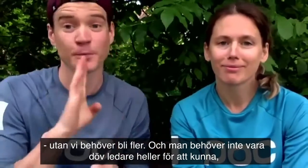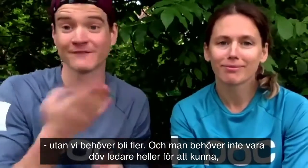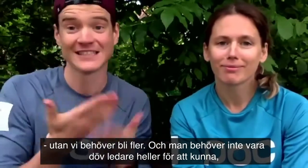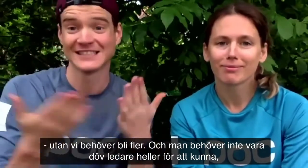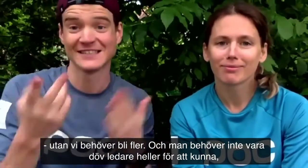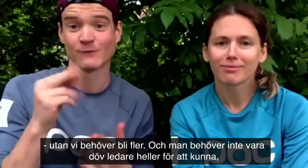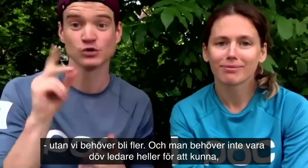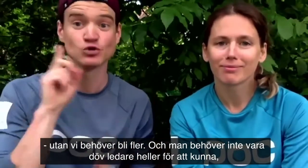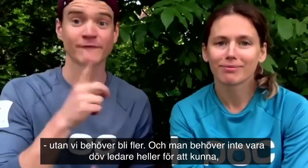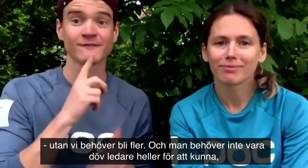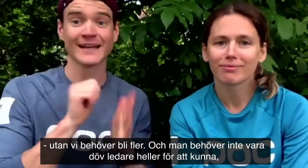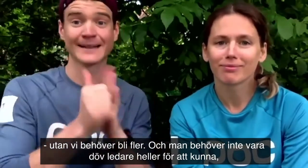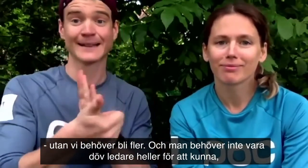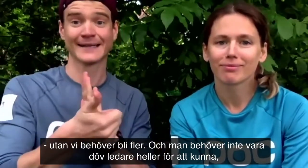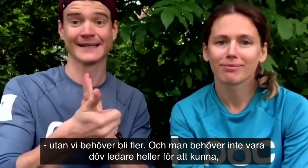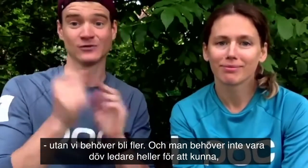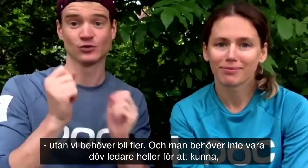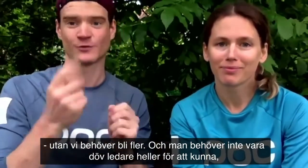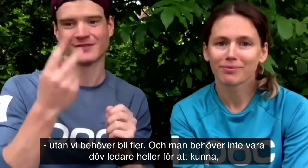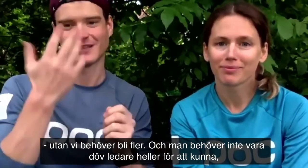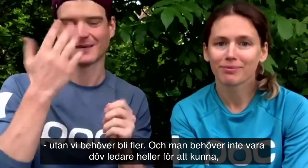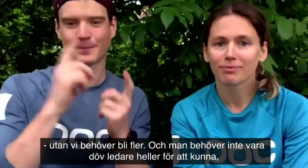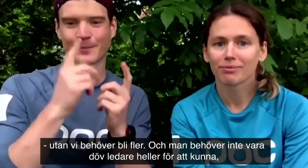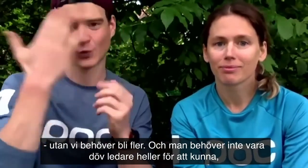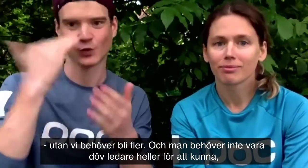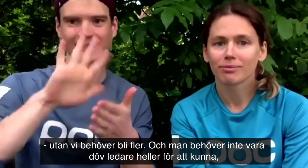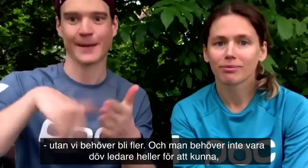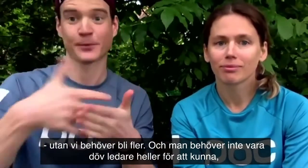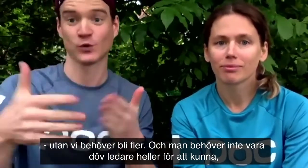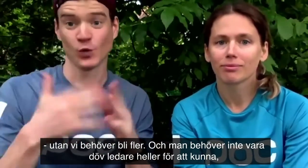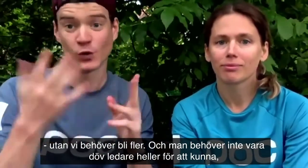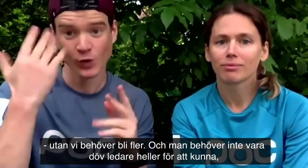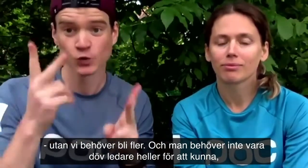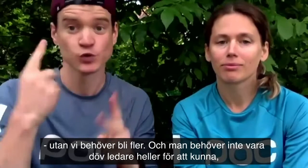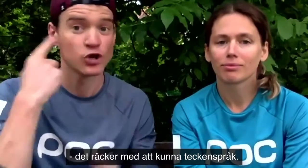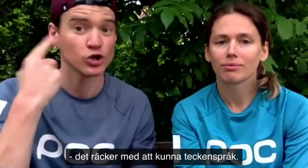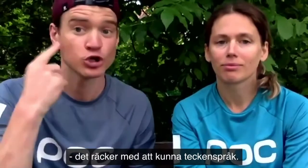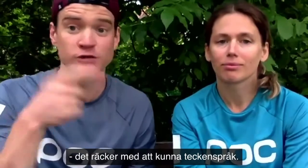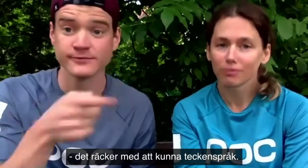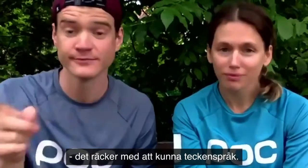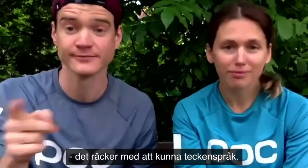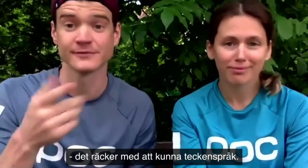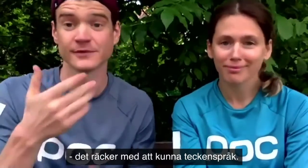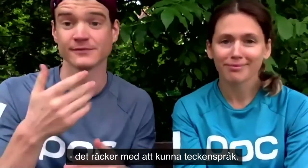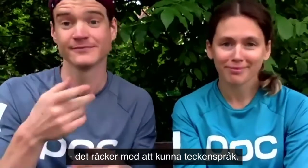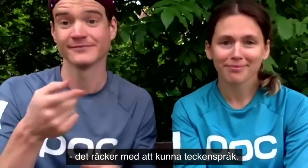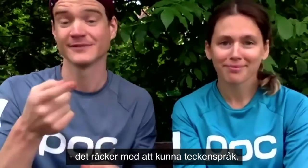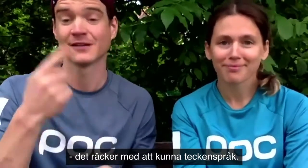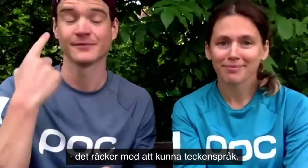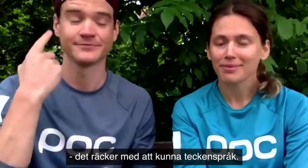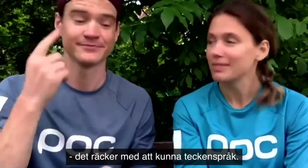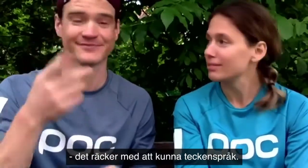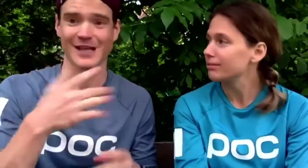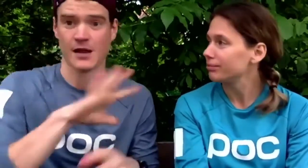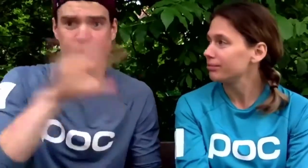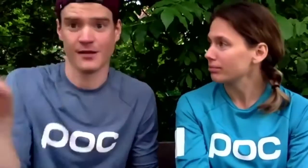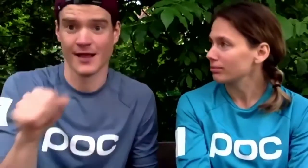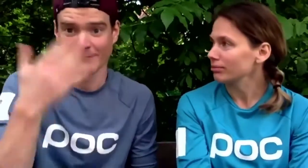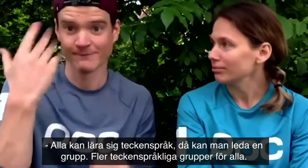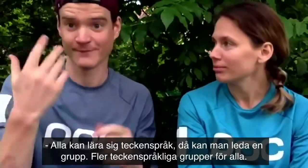fler. Så man behöver inte vara döv ledare heller för att man ska kunna. Det räcker med att kunna teckenspråk.